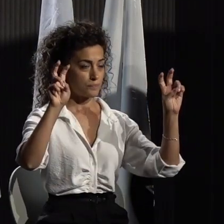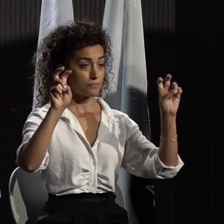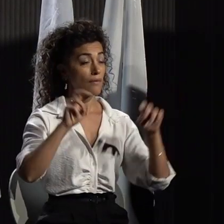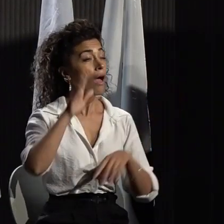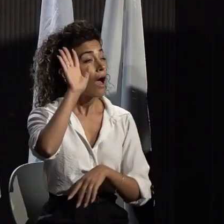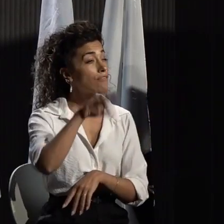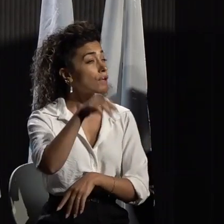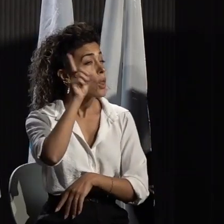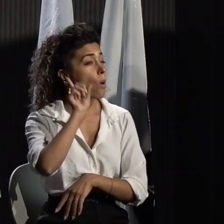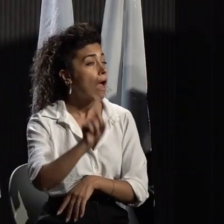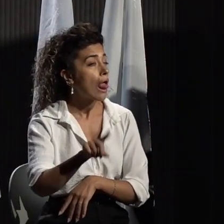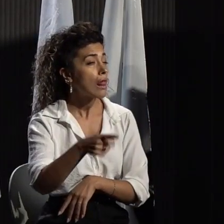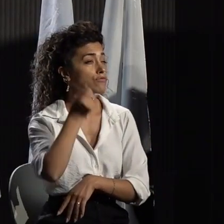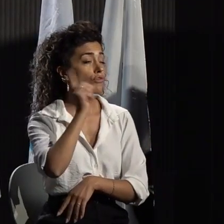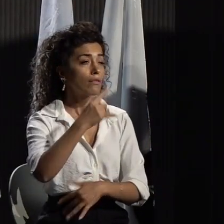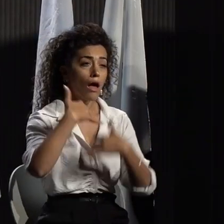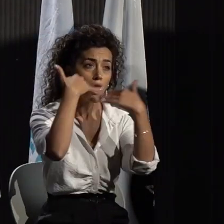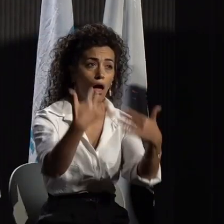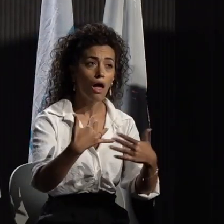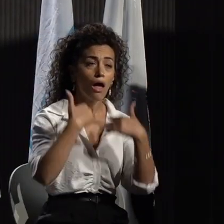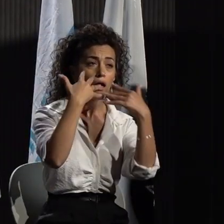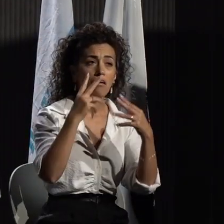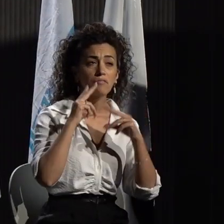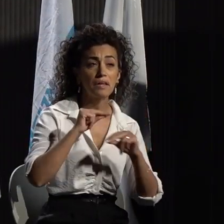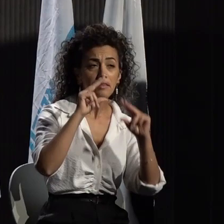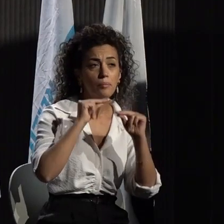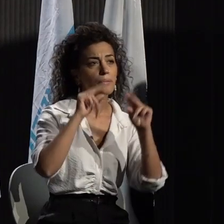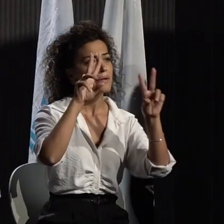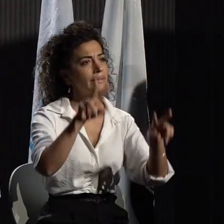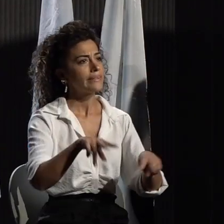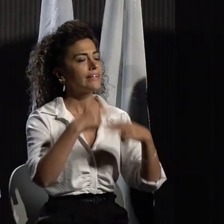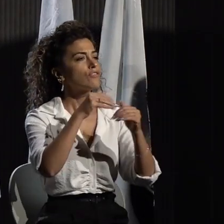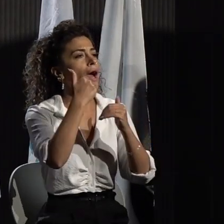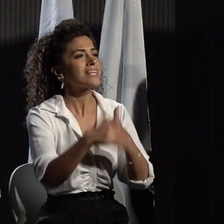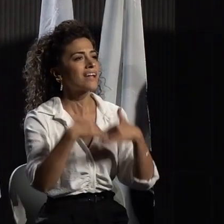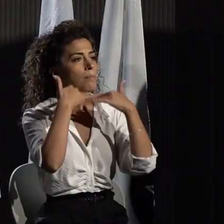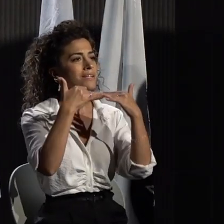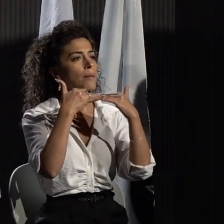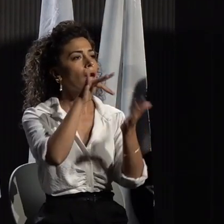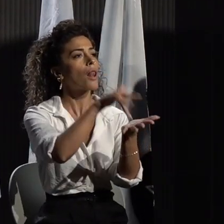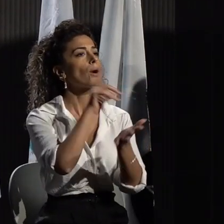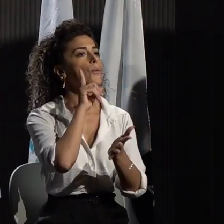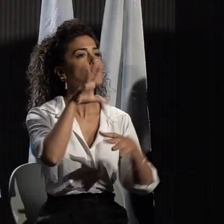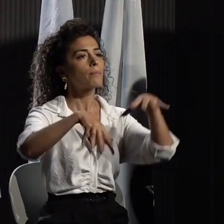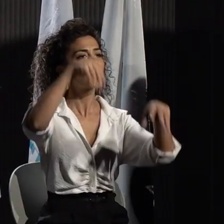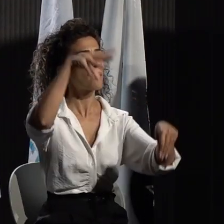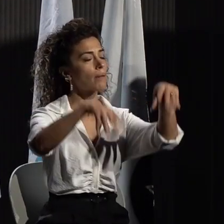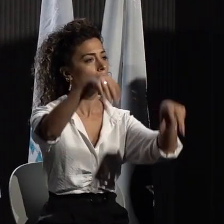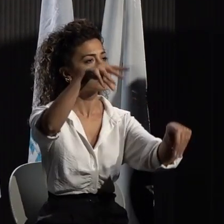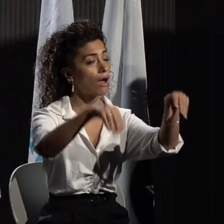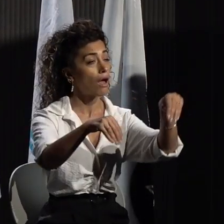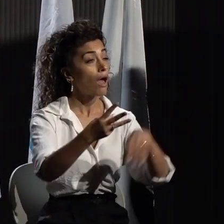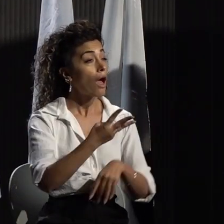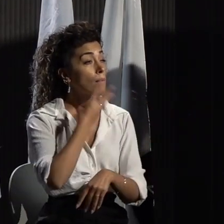ידברו ואלף שנים יספרו לעולם לא יגמרו לספר את רבנה השפה האנושית לא